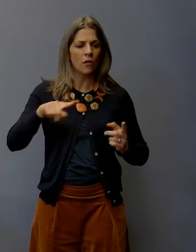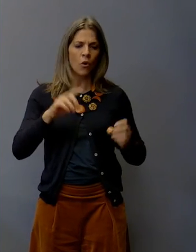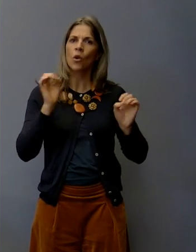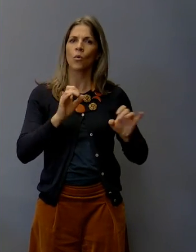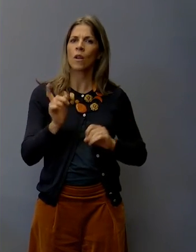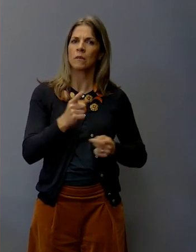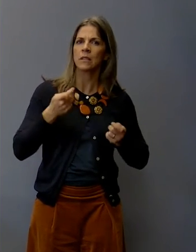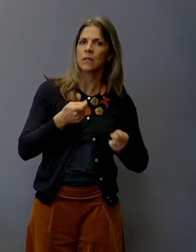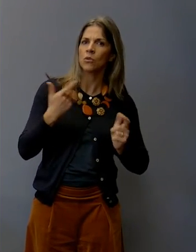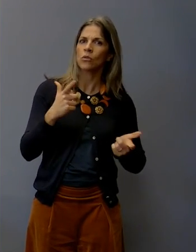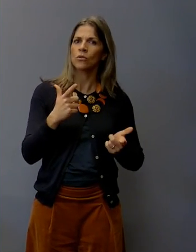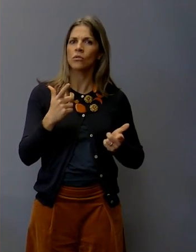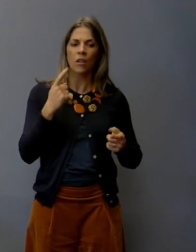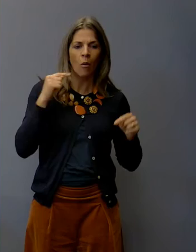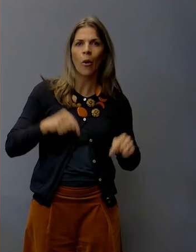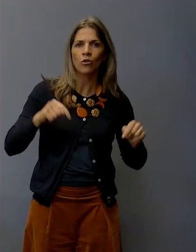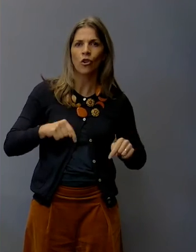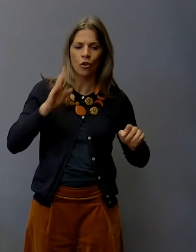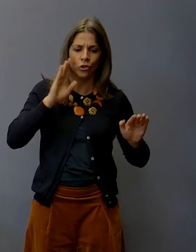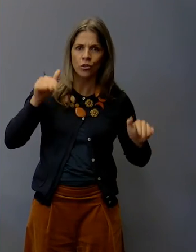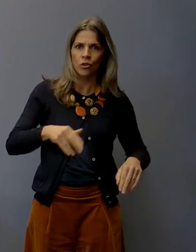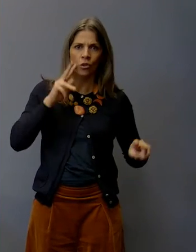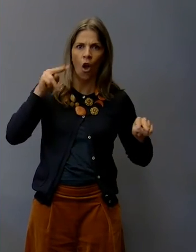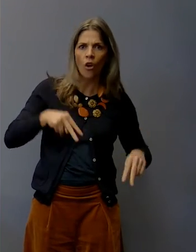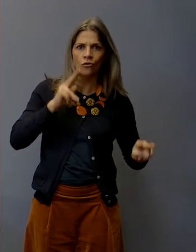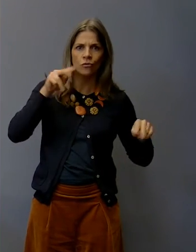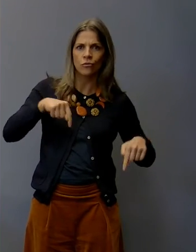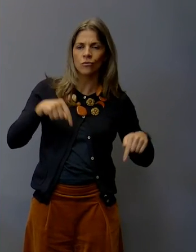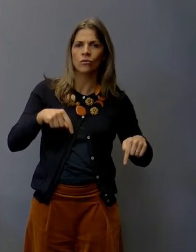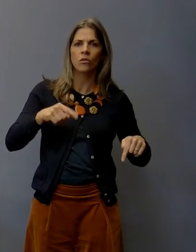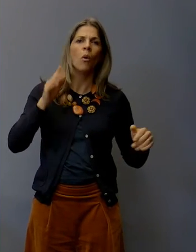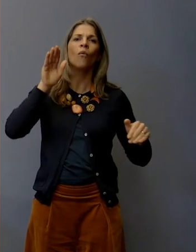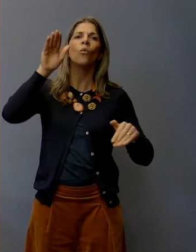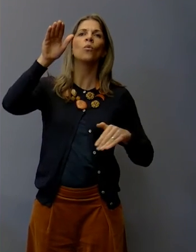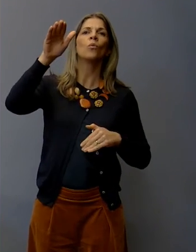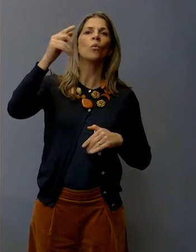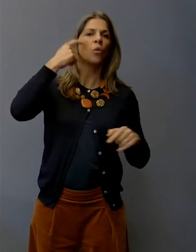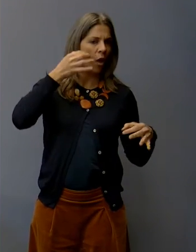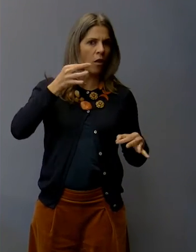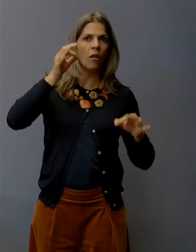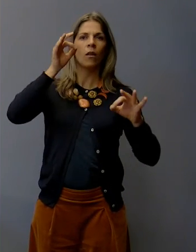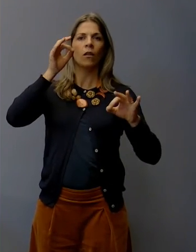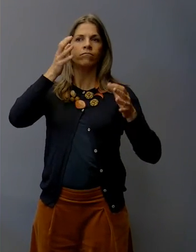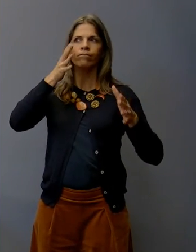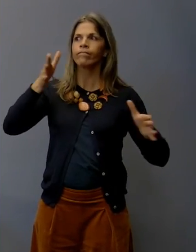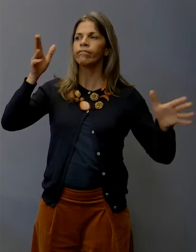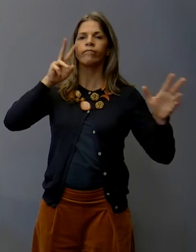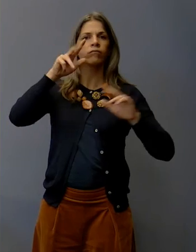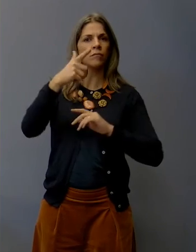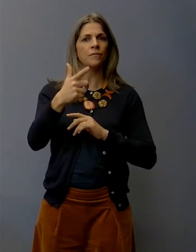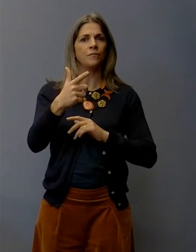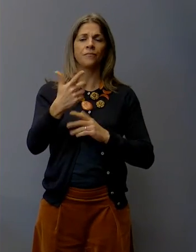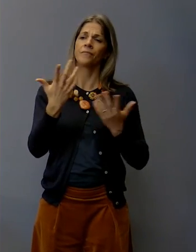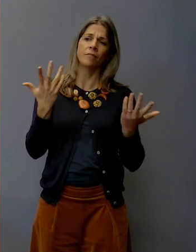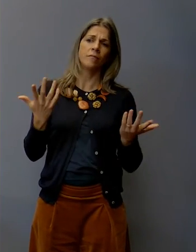dispiace signor sindaco io non posso credere come dire i tentativi di spacciare illusioni che ogni